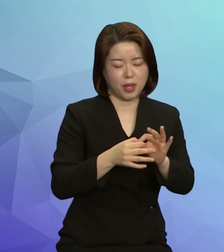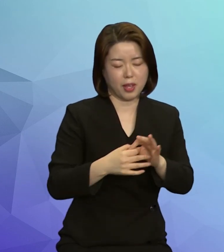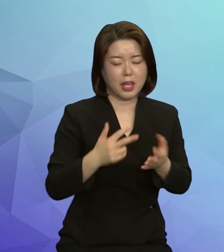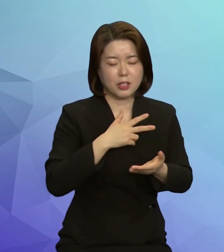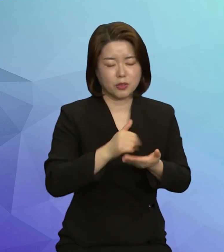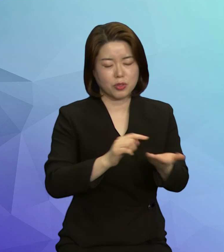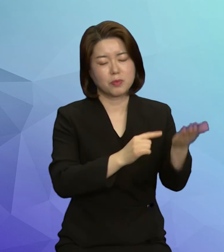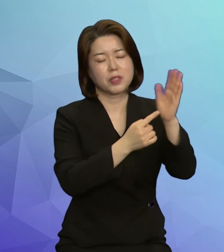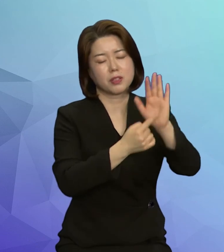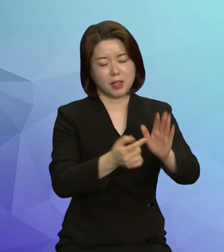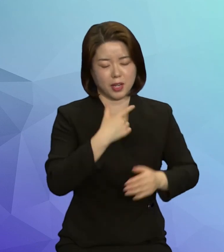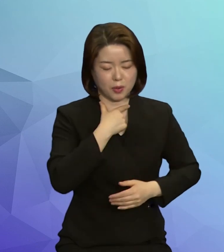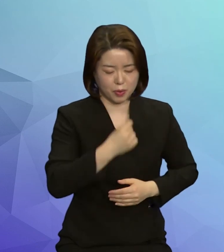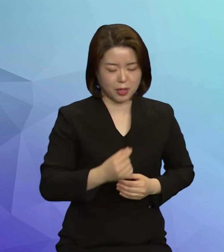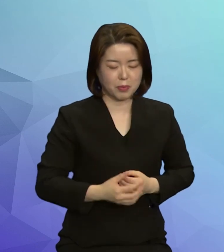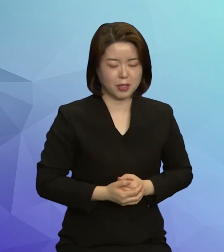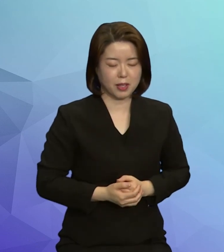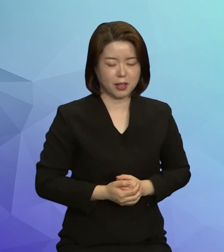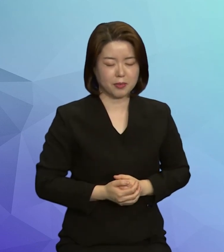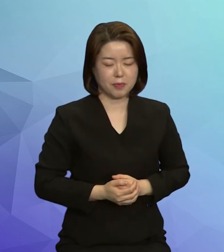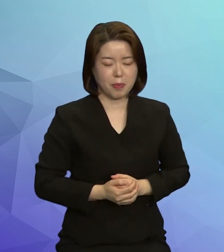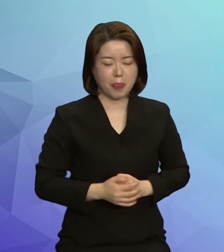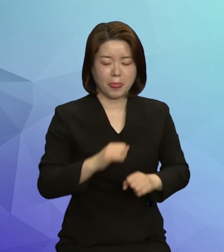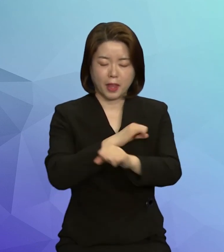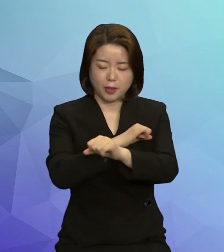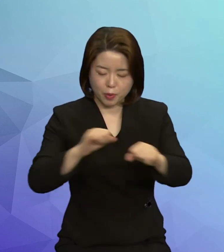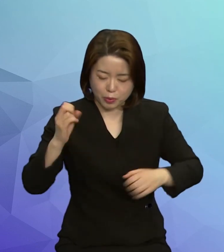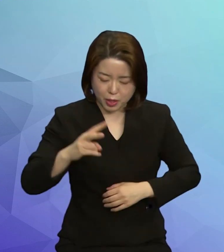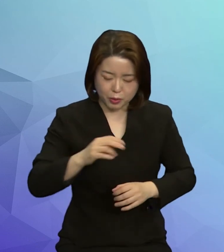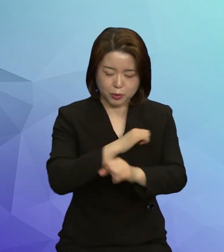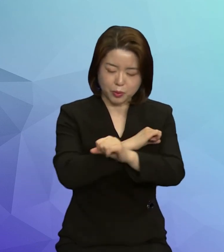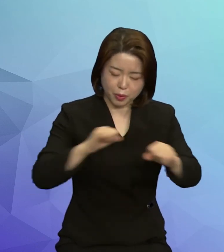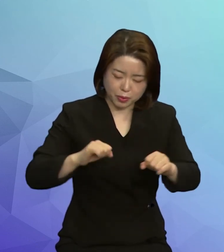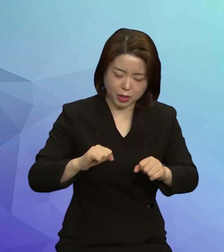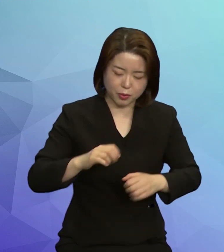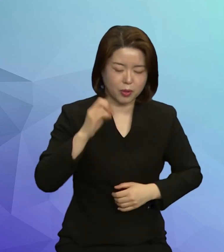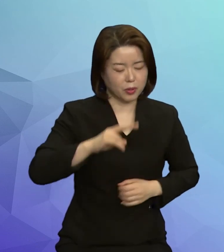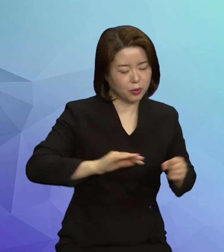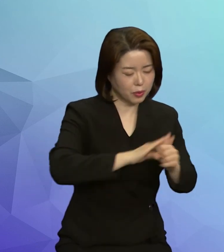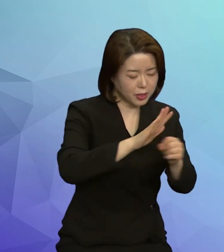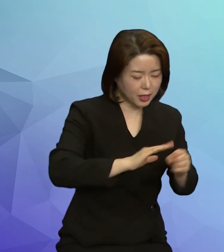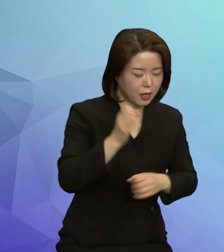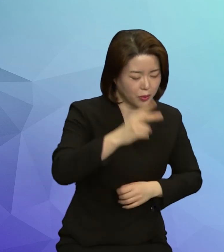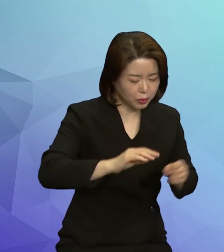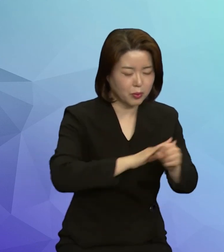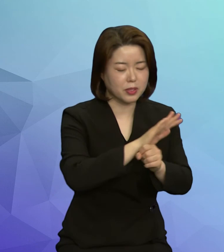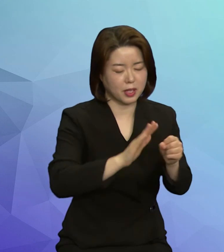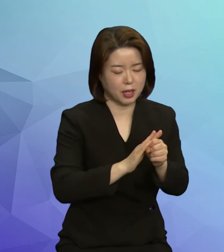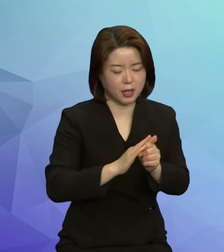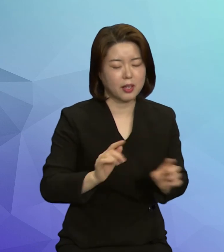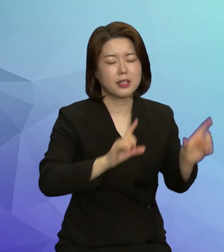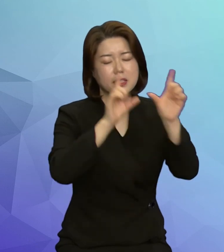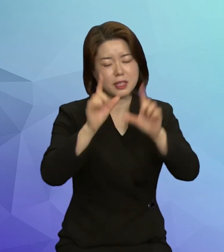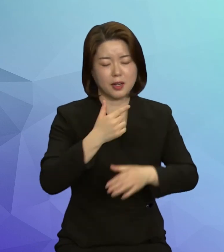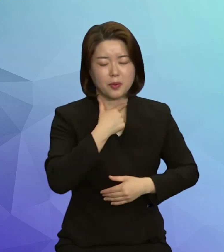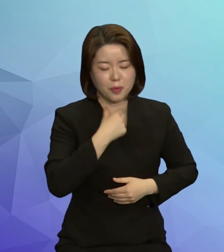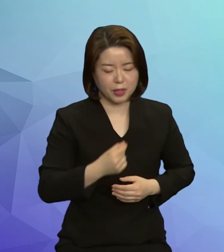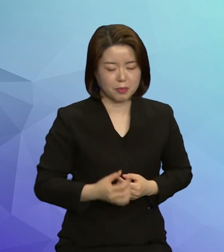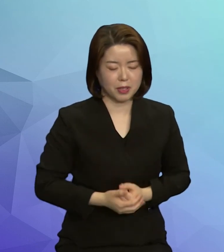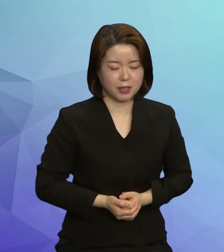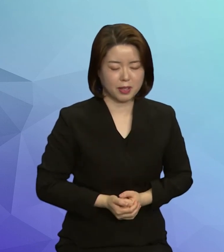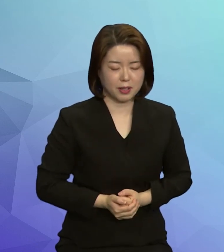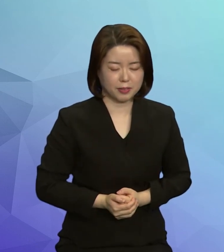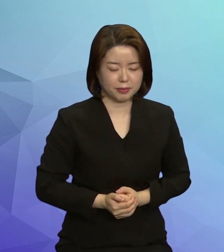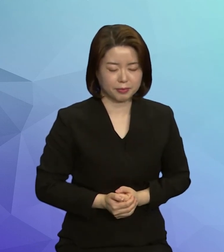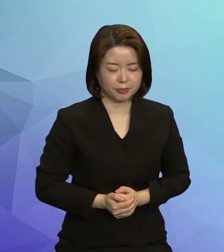통해서 주님이 드러나기 원합니다. 용서하고 또 용서하고 사랑하고 또 사랑하며 살기